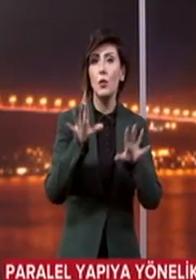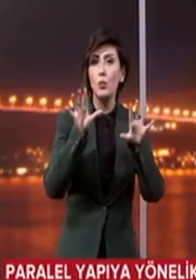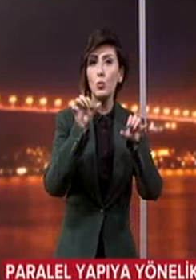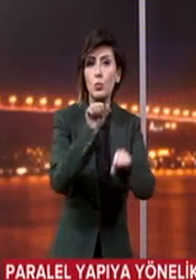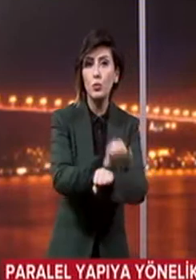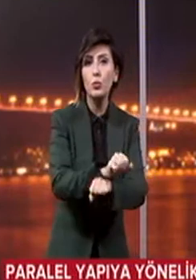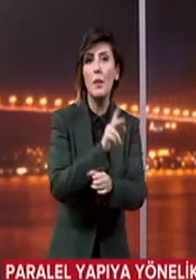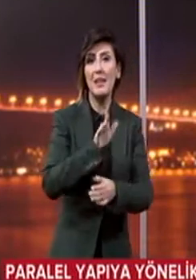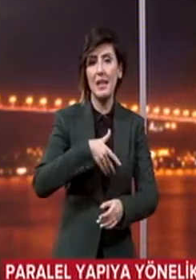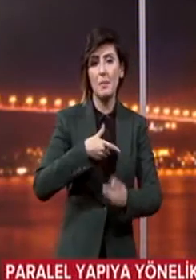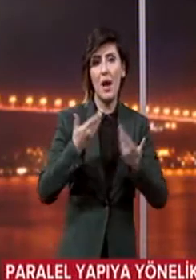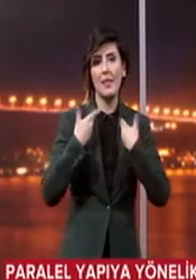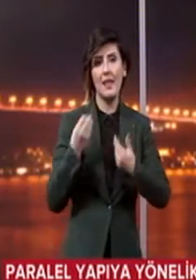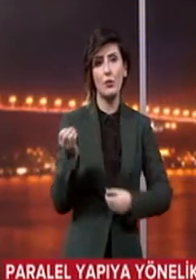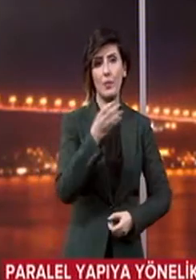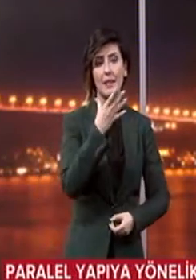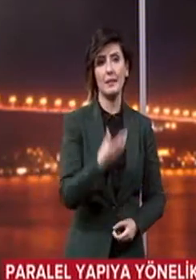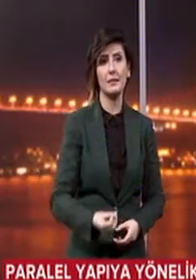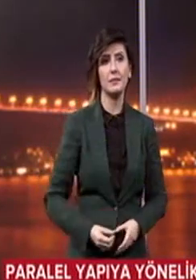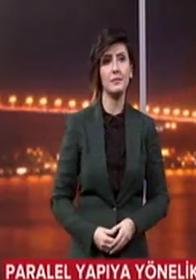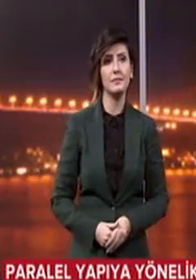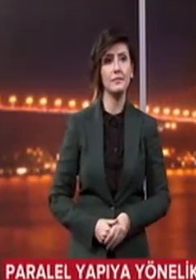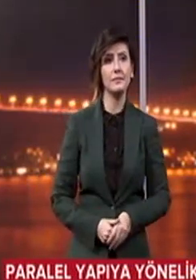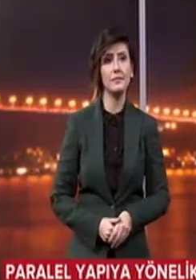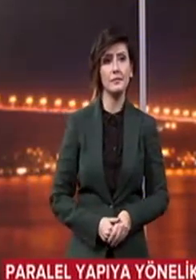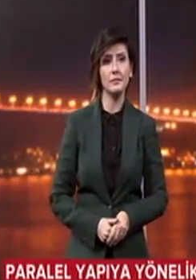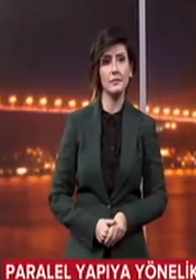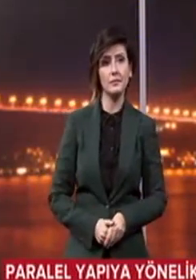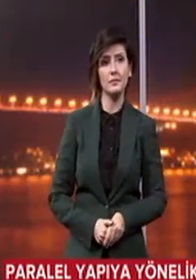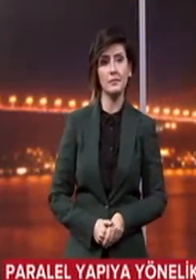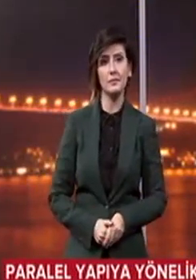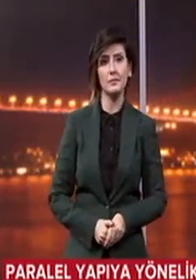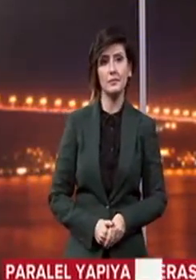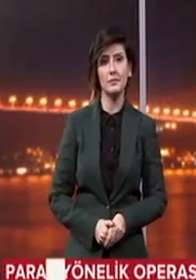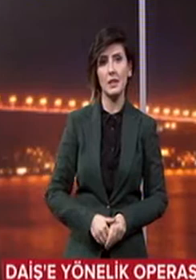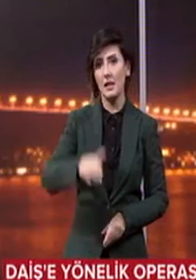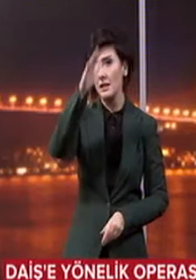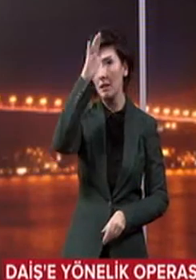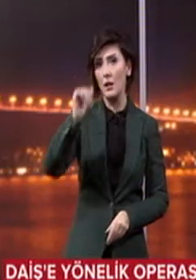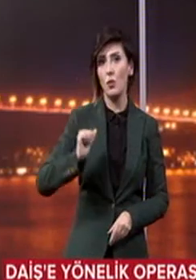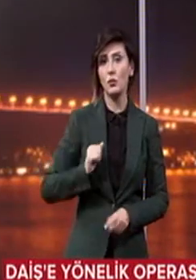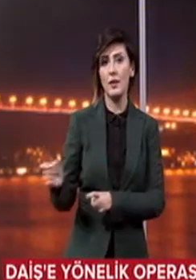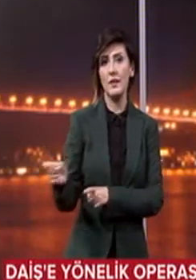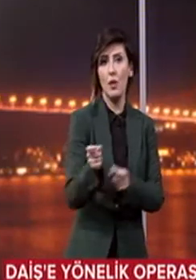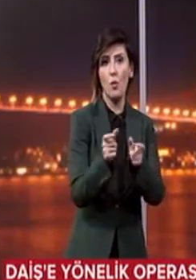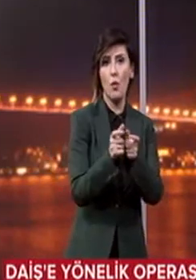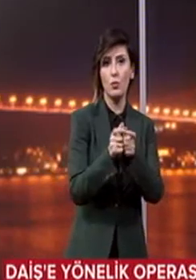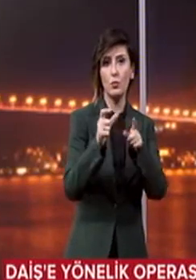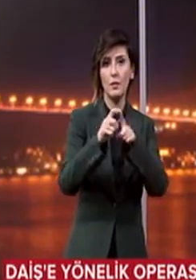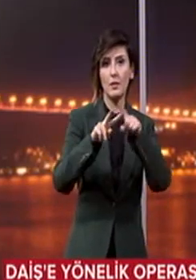talebiyle adliyeye götürüldü. Irak ordusu terör örgütü DAEŞ'in kontrolündeki Tikrit'i